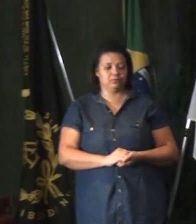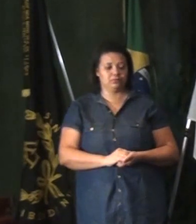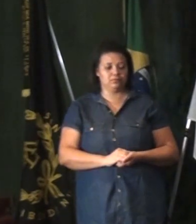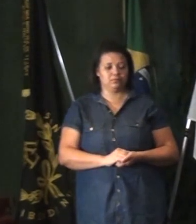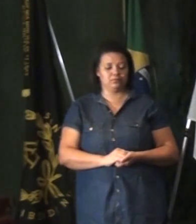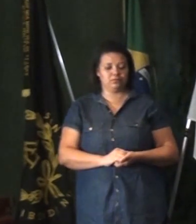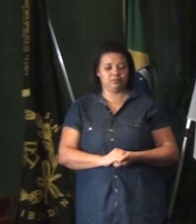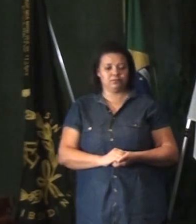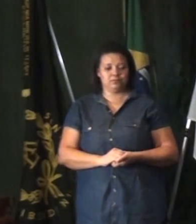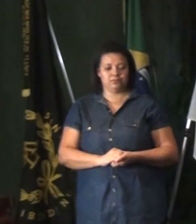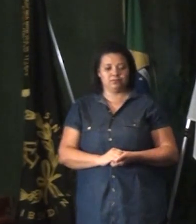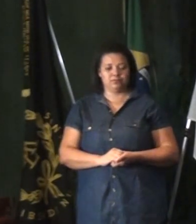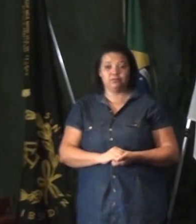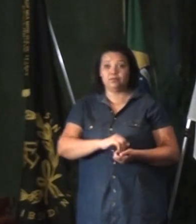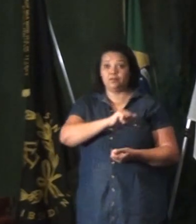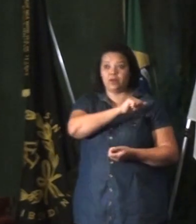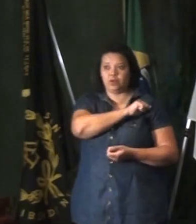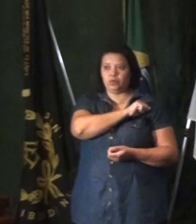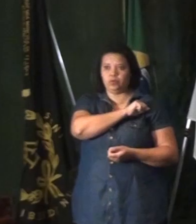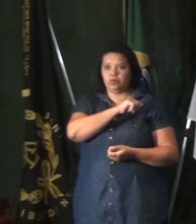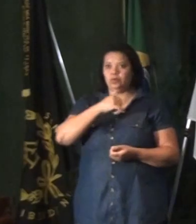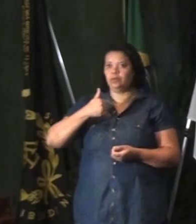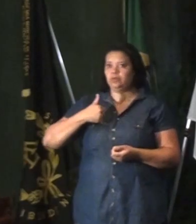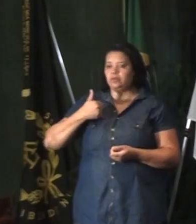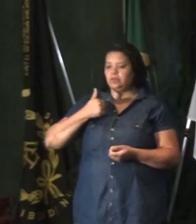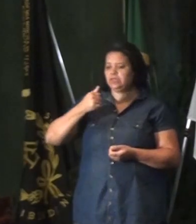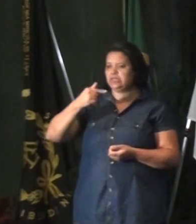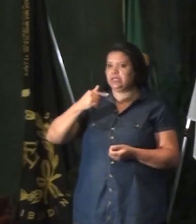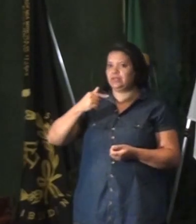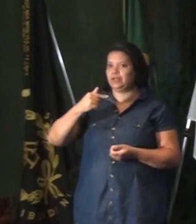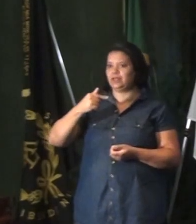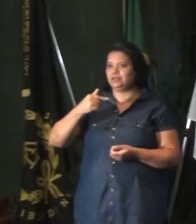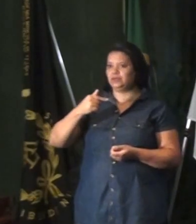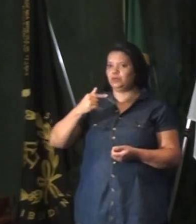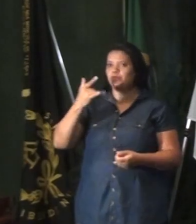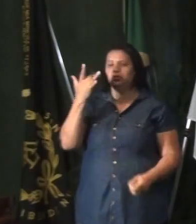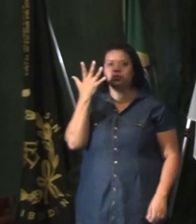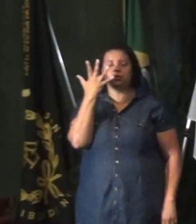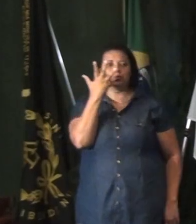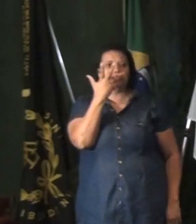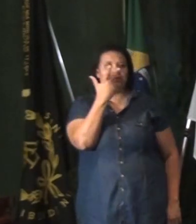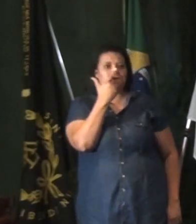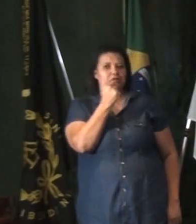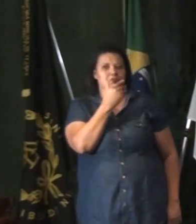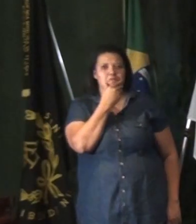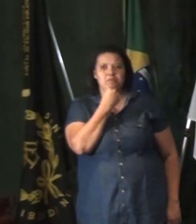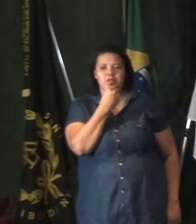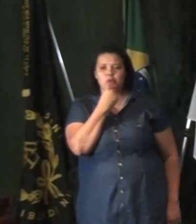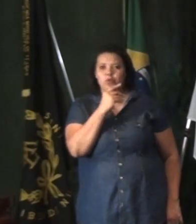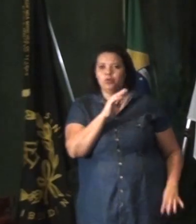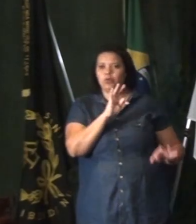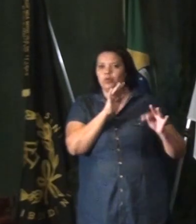Um aluno meu, 17 anos, lindo, todo mundo adorava o menino.